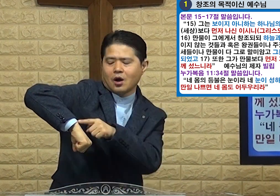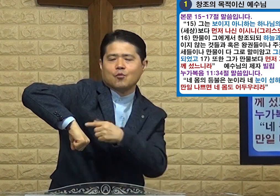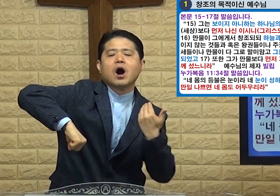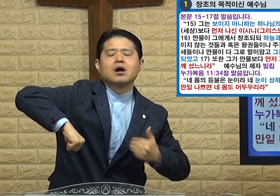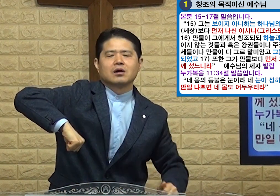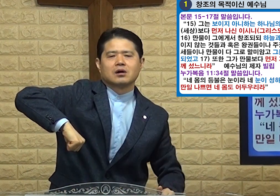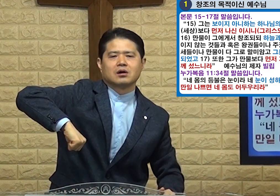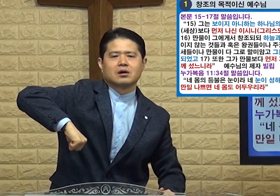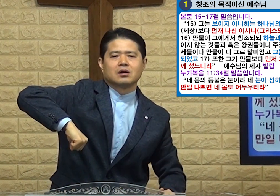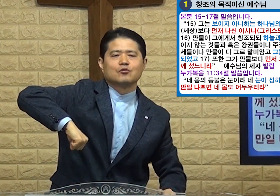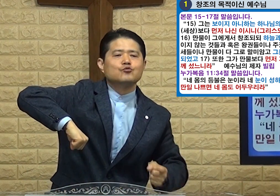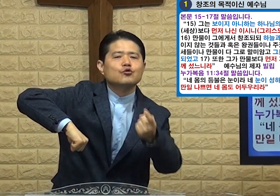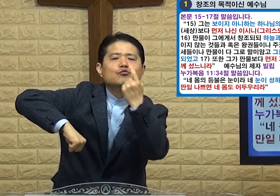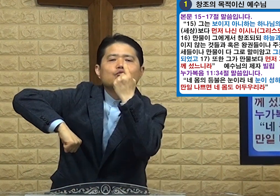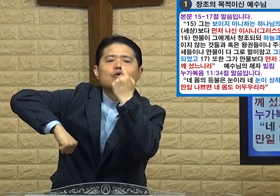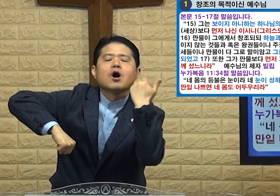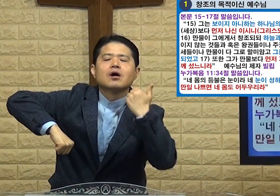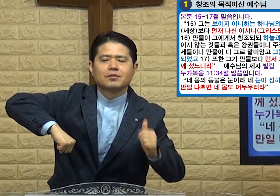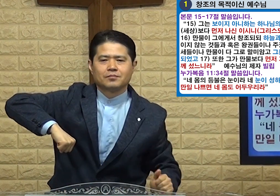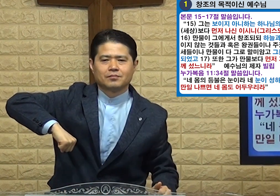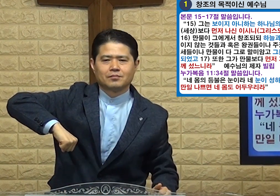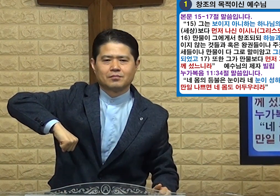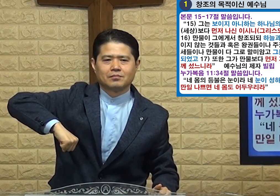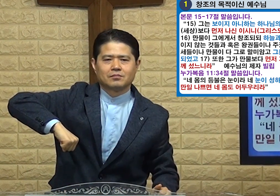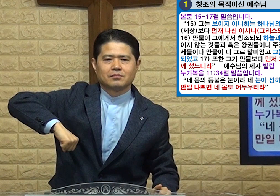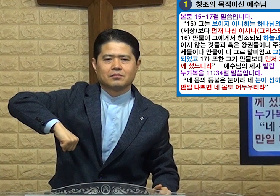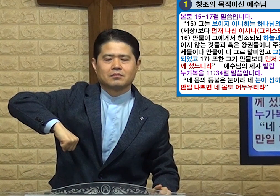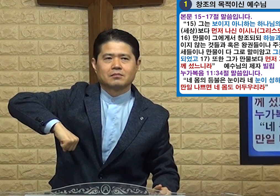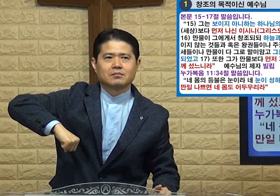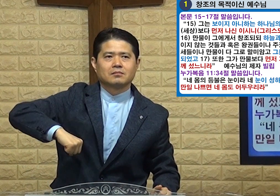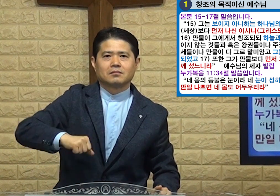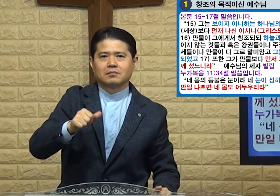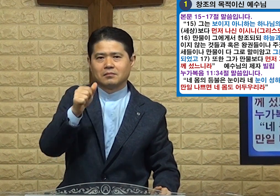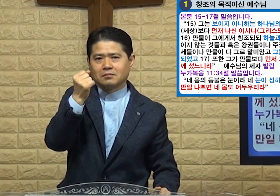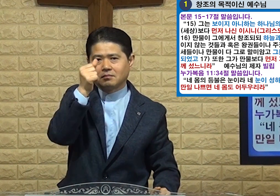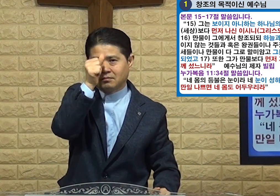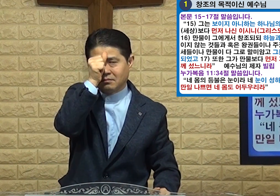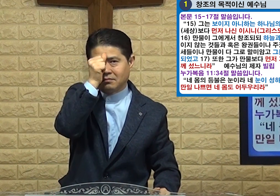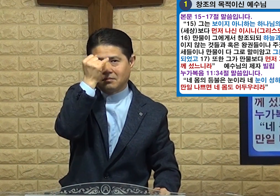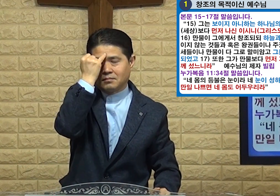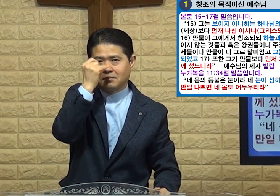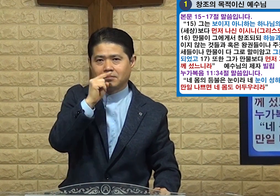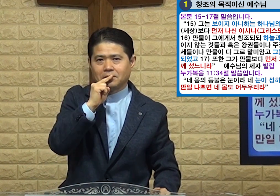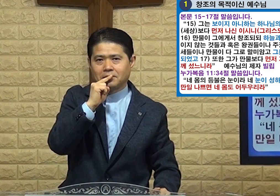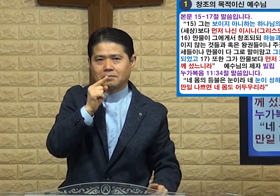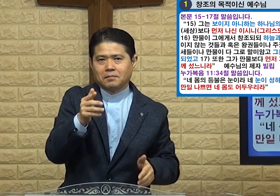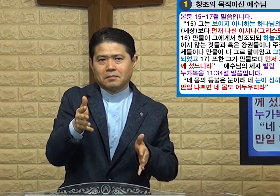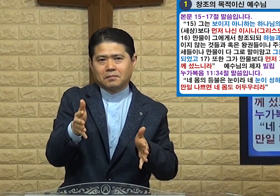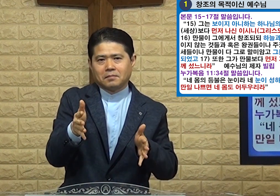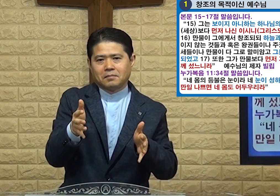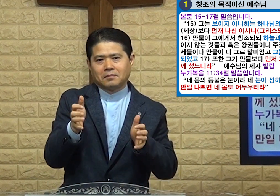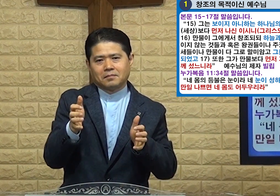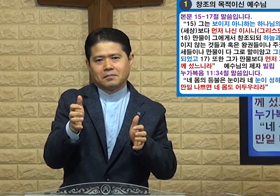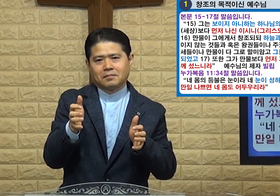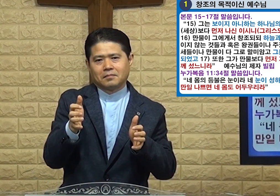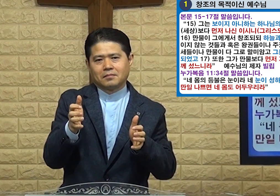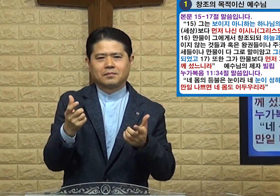그것을 불순종하고 그 불순종한 이유를 계속해서 묻지 않았습니다. 아담과 하와는